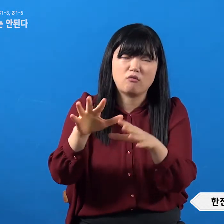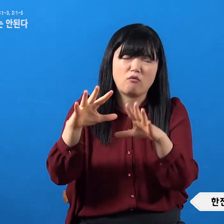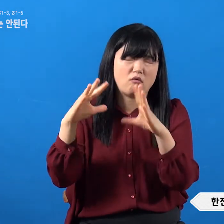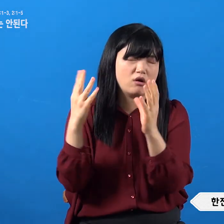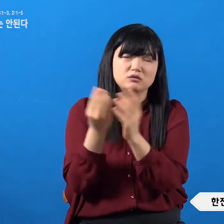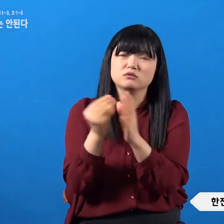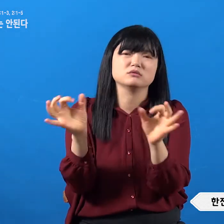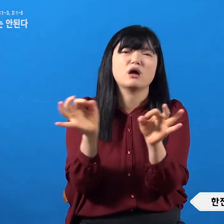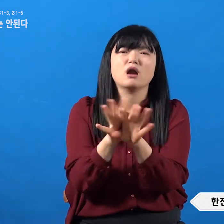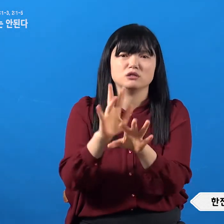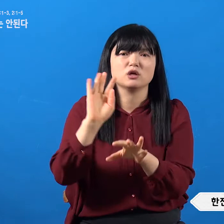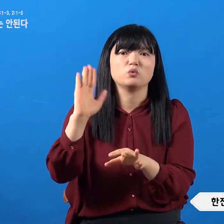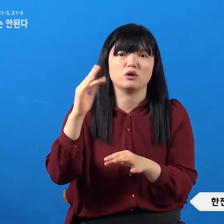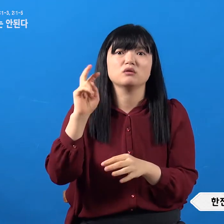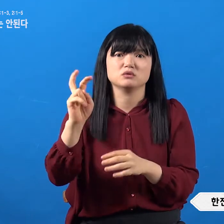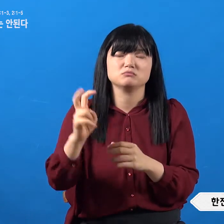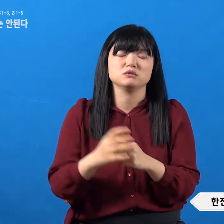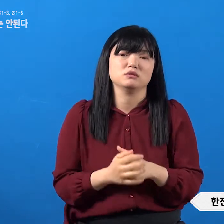될 것이기 때문입니다.